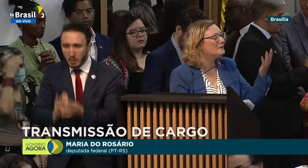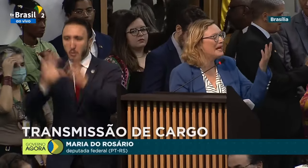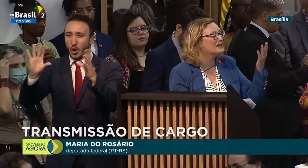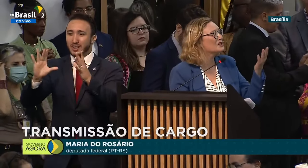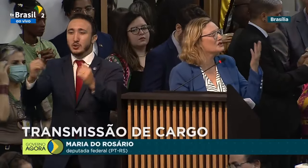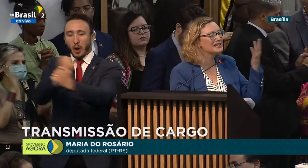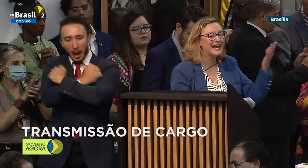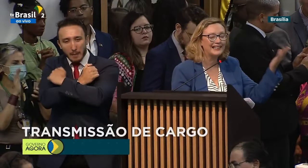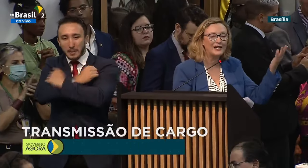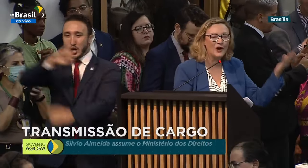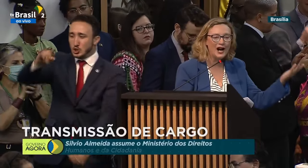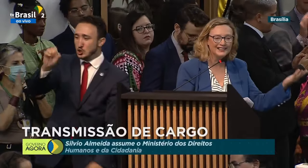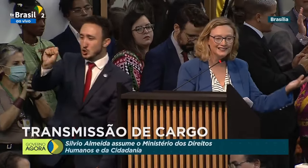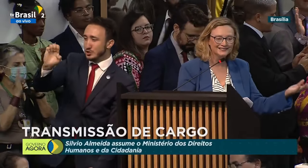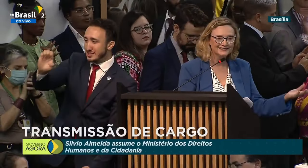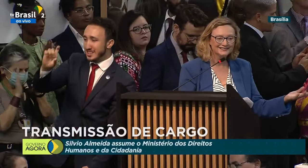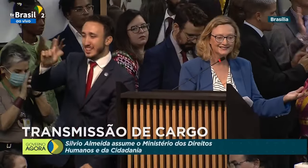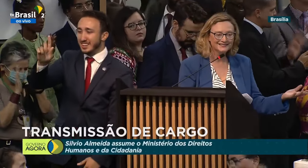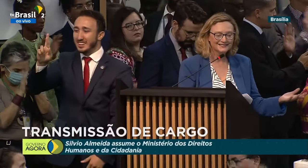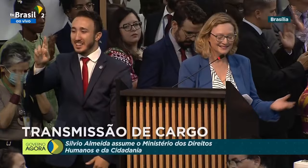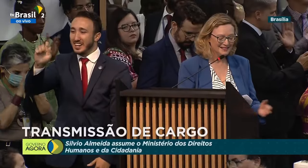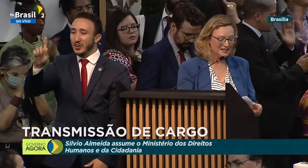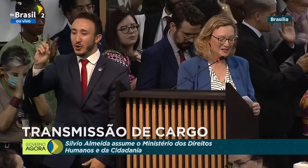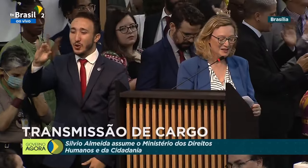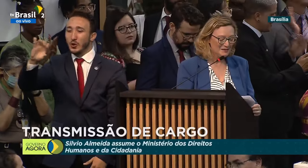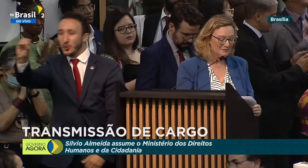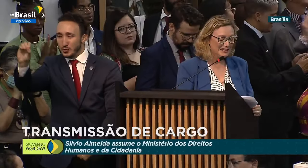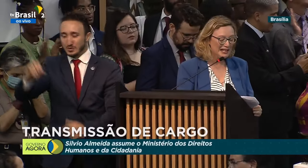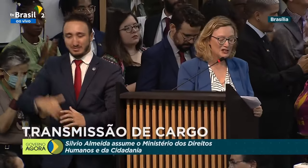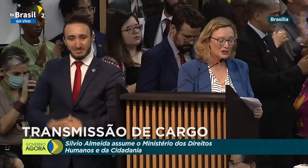um abraço José Gregório Ministro